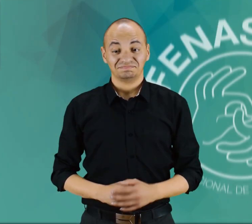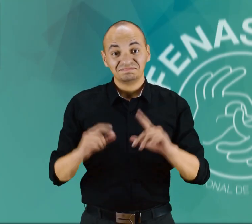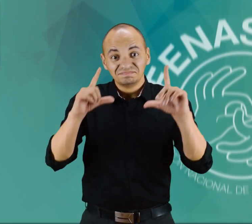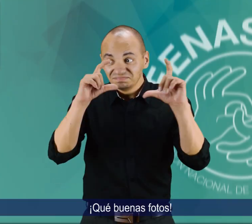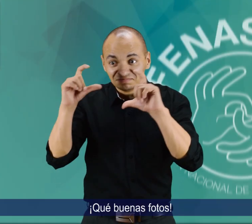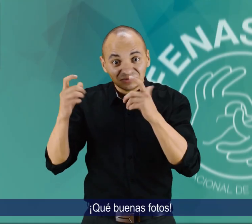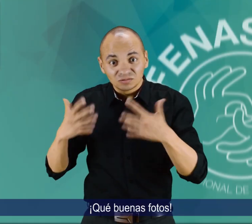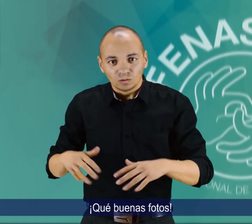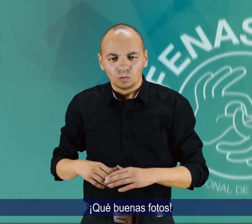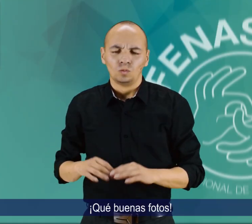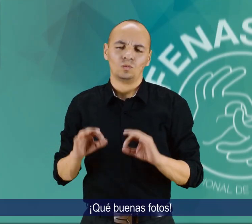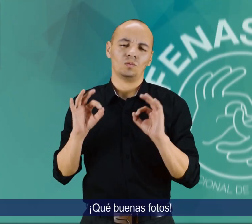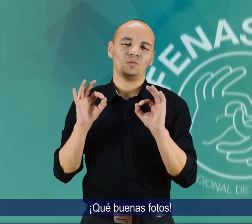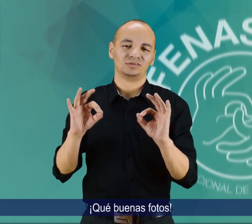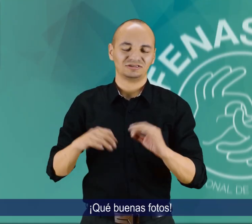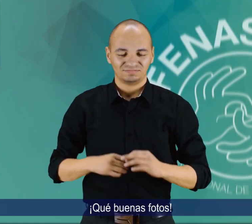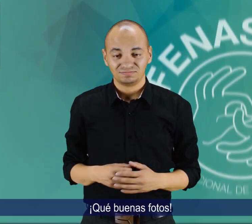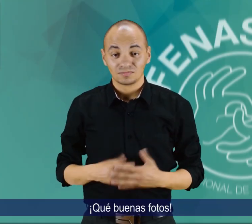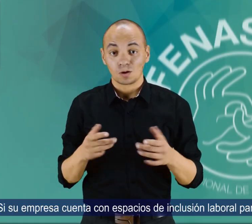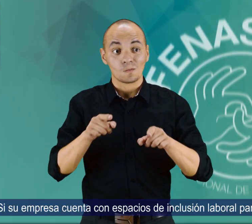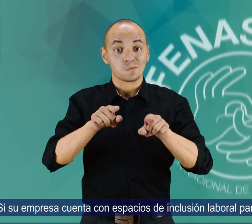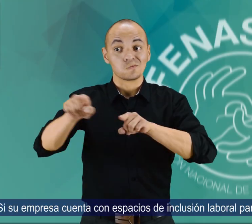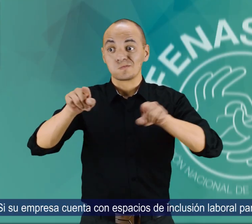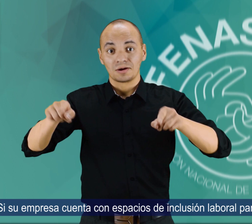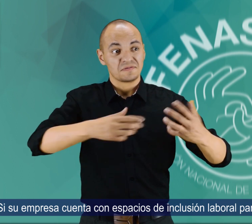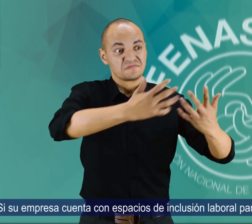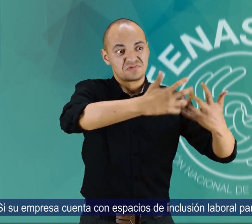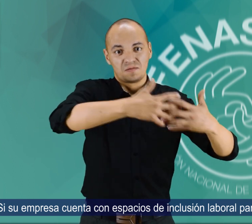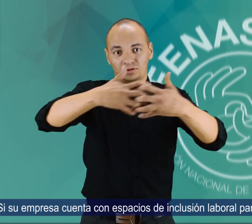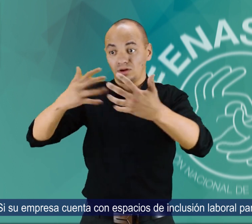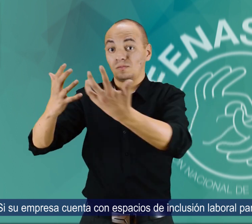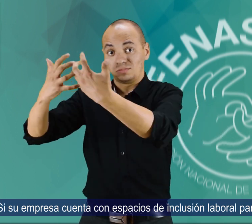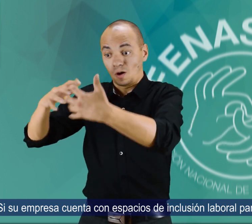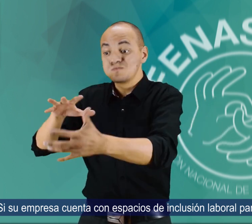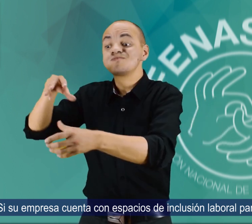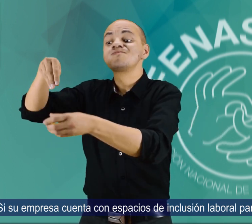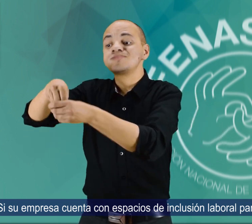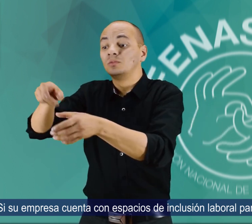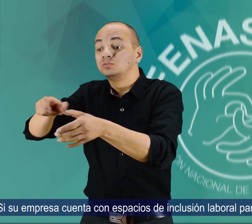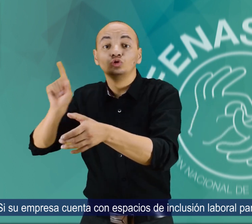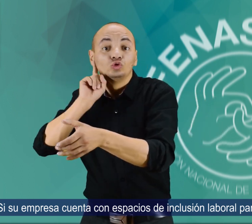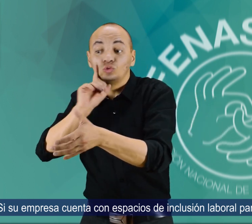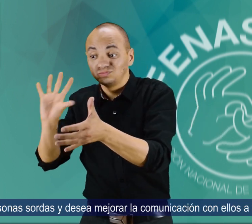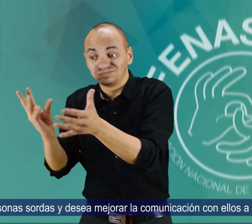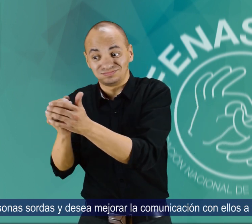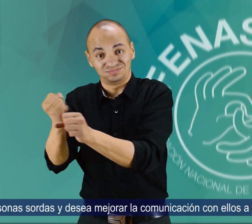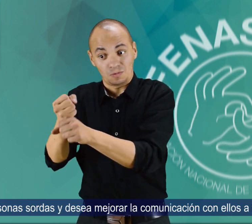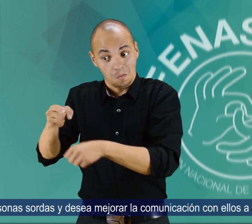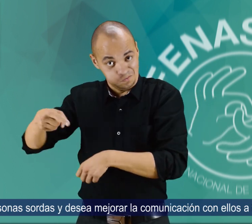¡Qué buenas fotos! Si su empresa cuenta con espacios de inclusión laboral para personas sordas y desea